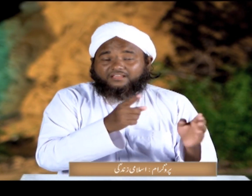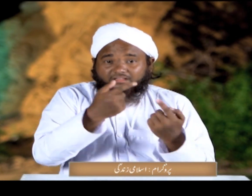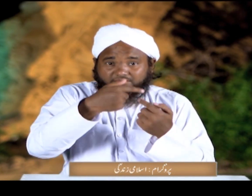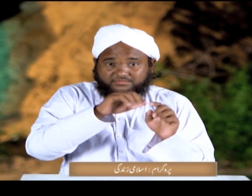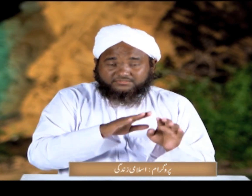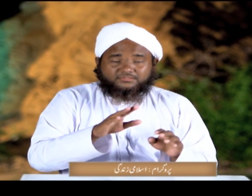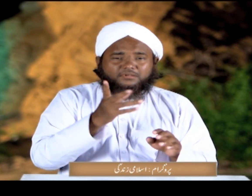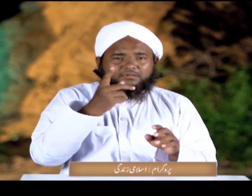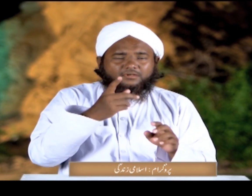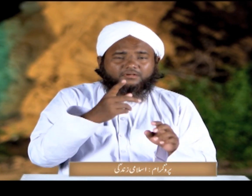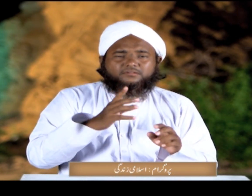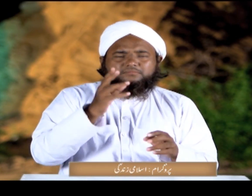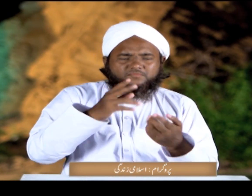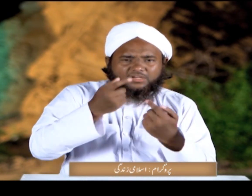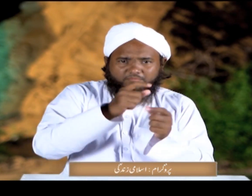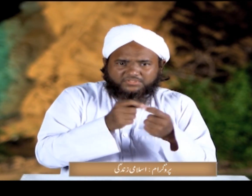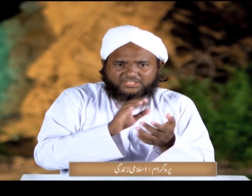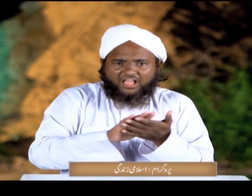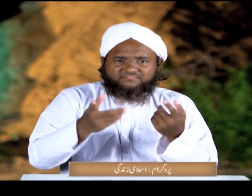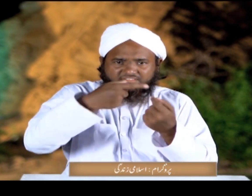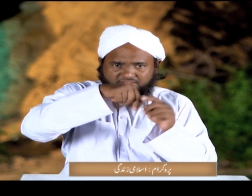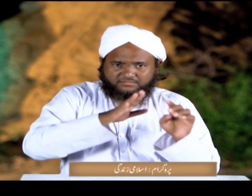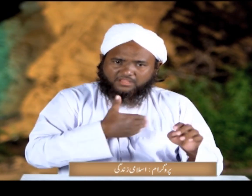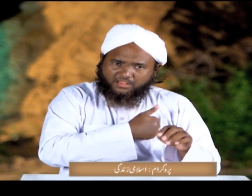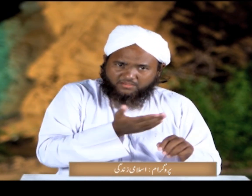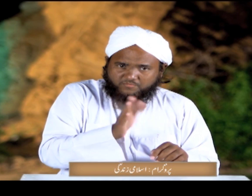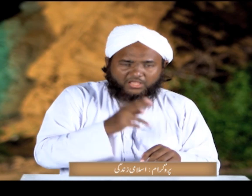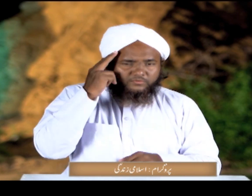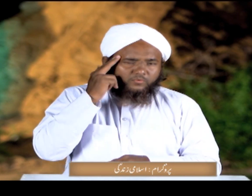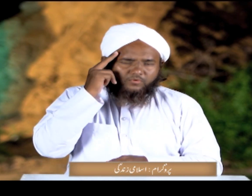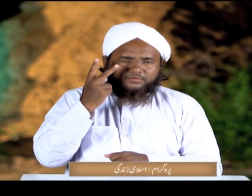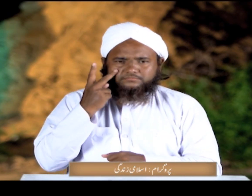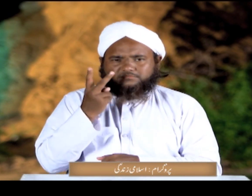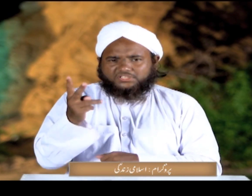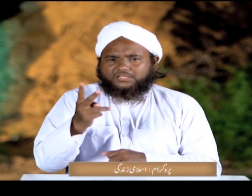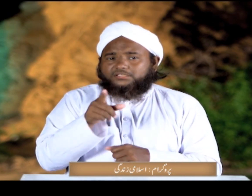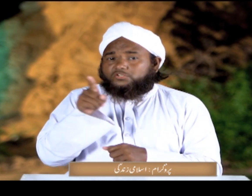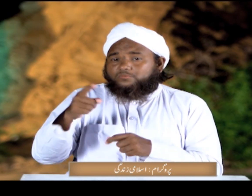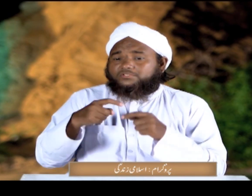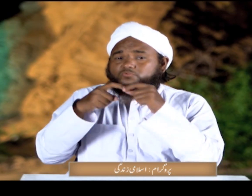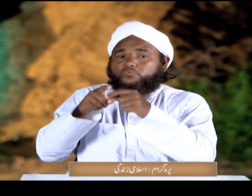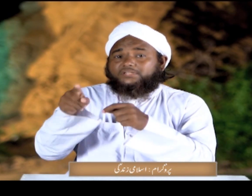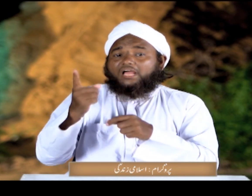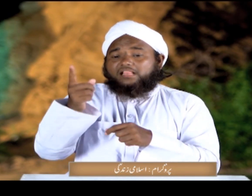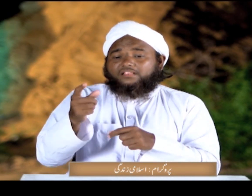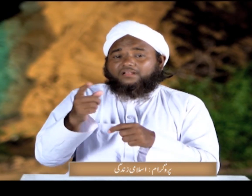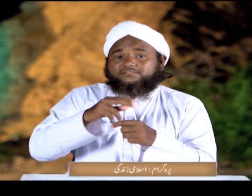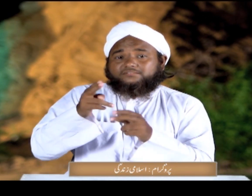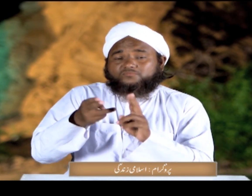کو انتقال کے بعد قاسم بن منبہ نے خواب میں دیکھ کر پوچھا، ما فعل اللہ بکا، یعنی اللہ پاک نے آپ کے ساتھ